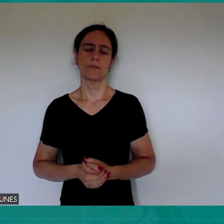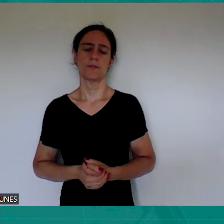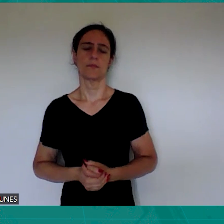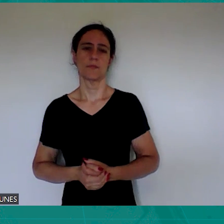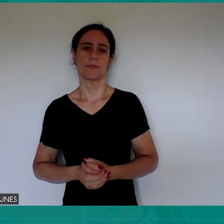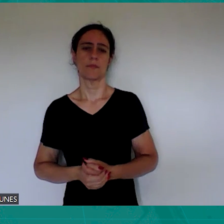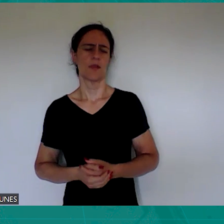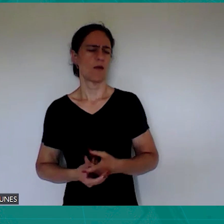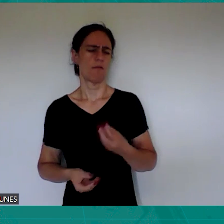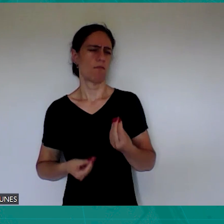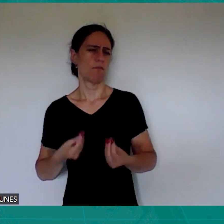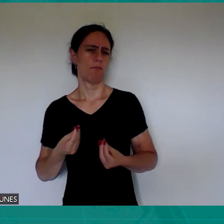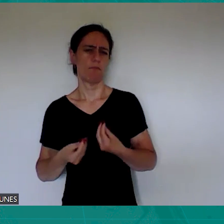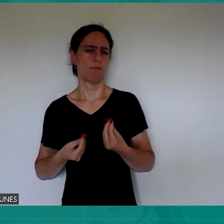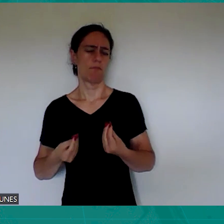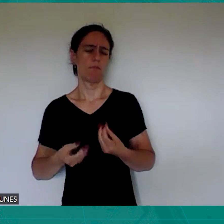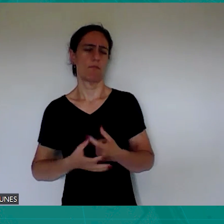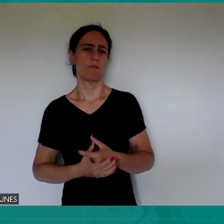maneira concreta?